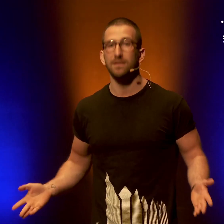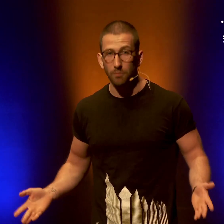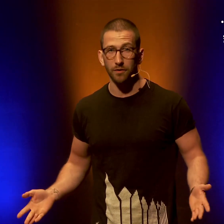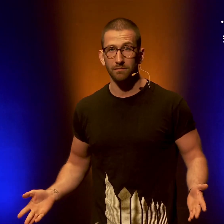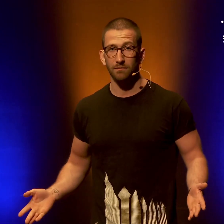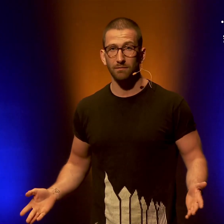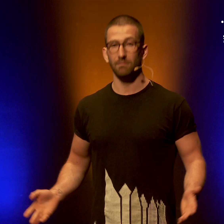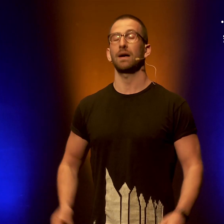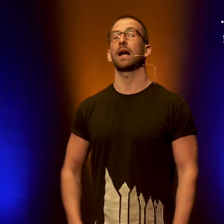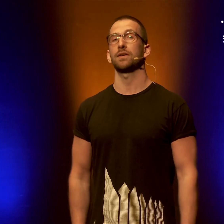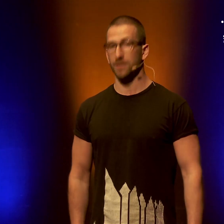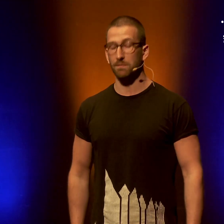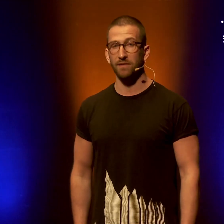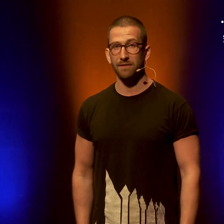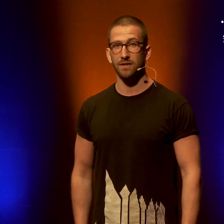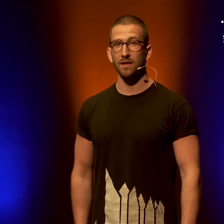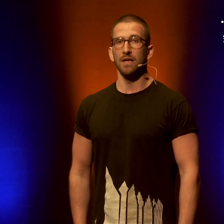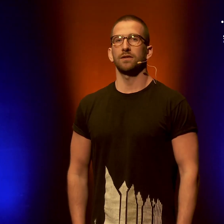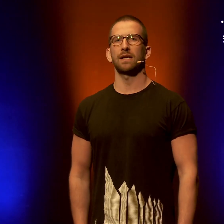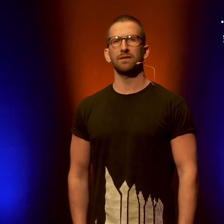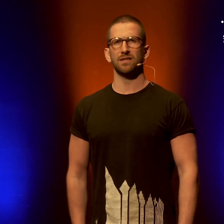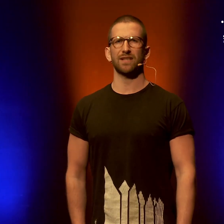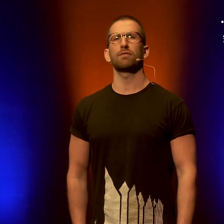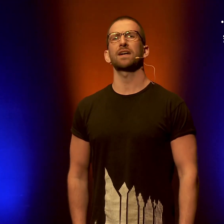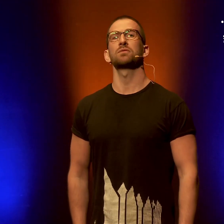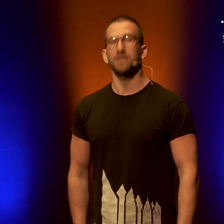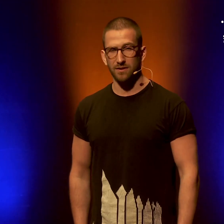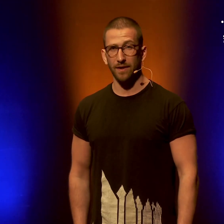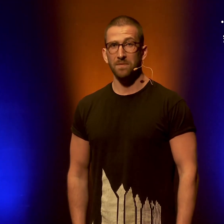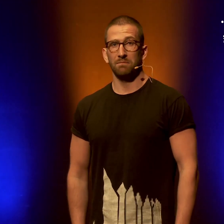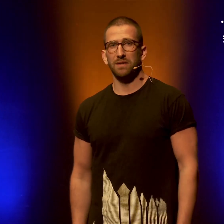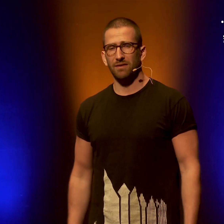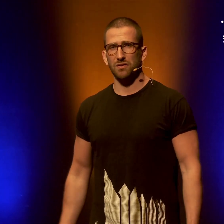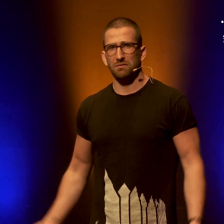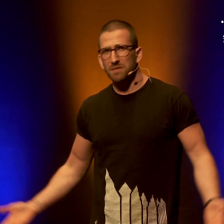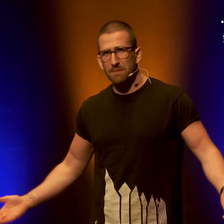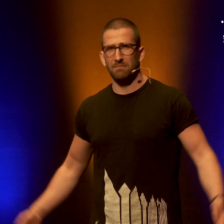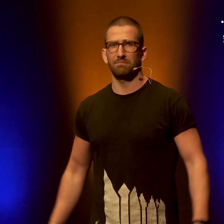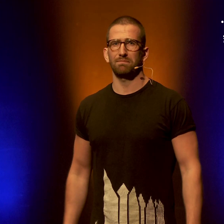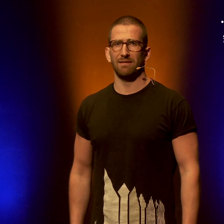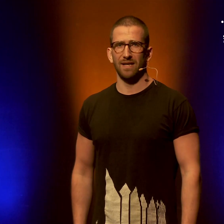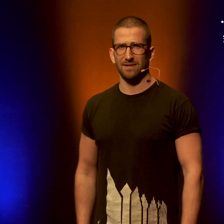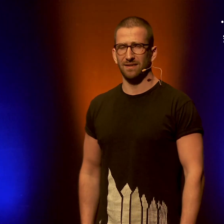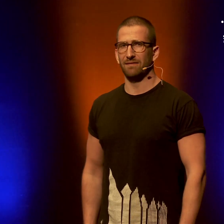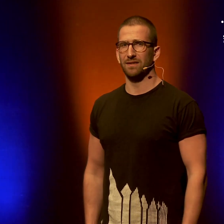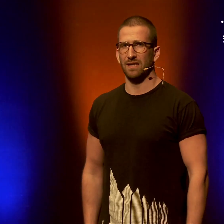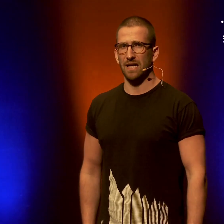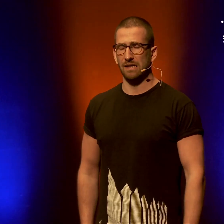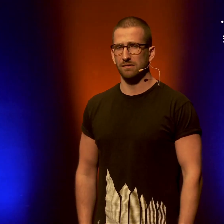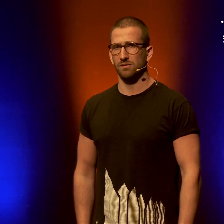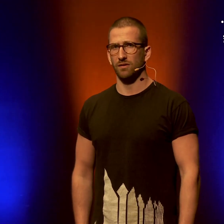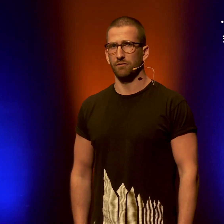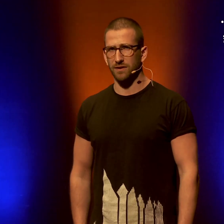wcale nie jest mój. Ale szczerze powiedziawszy, to nawet się z tego faktu cieszę, ponieważ nie mam prawa jazdy nawet